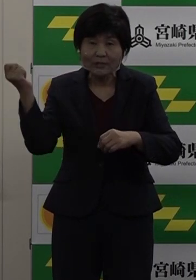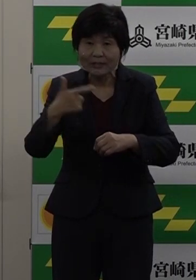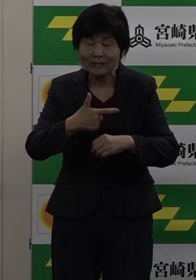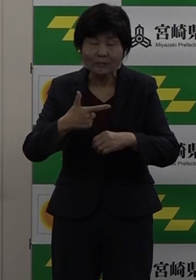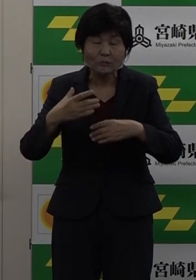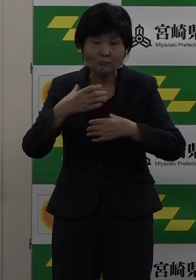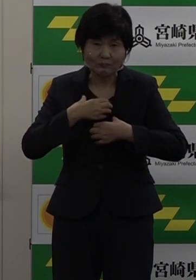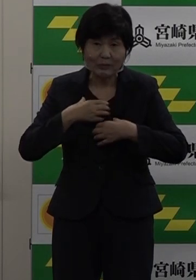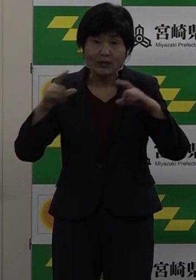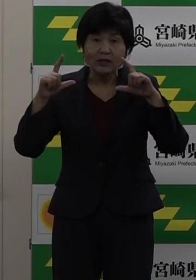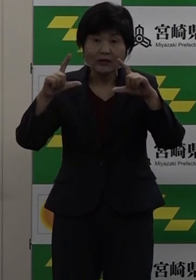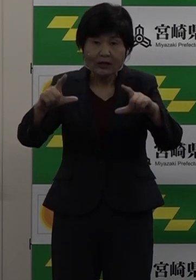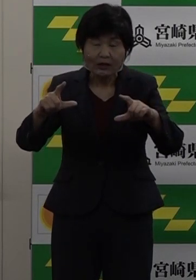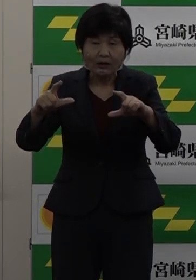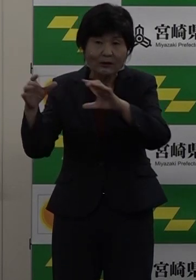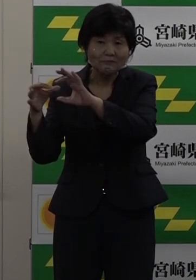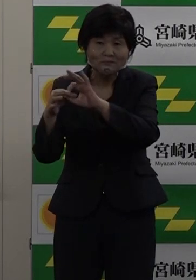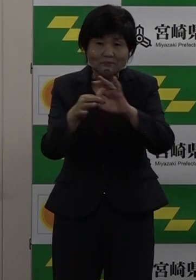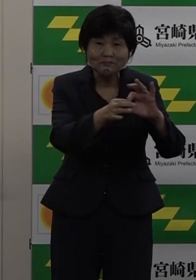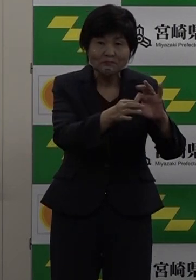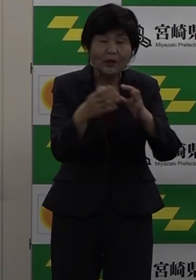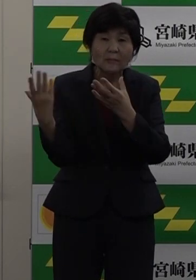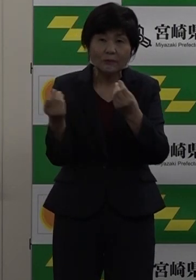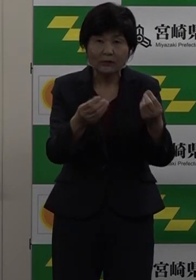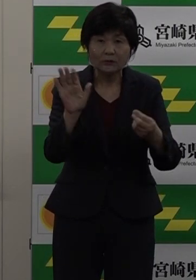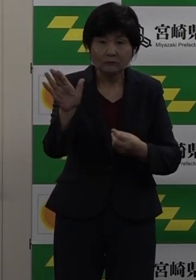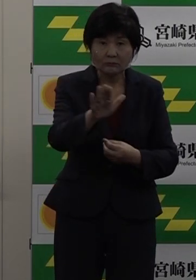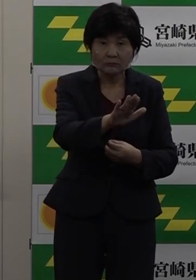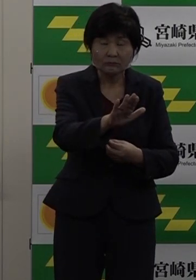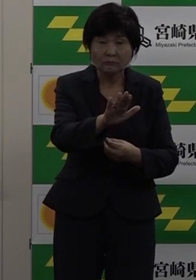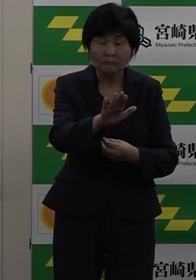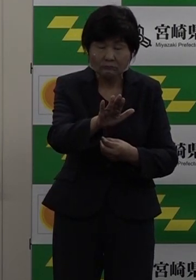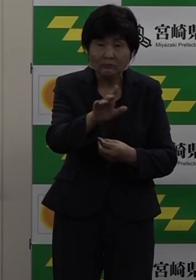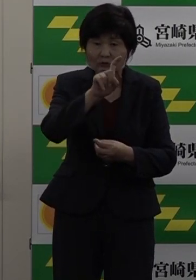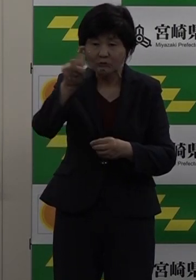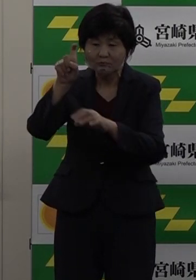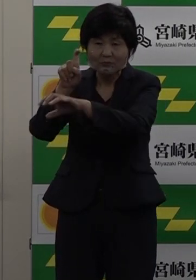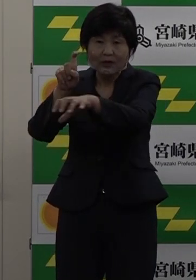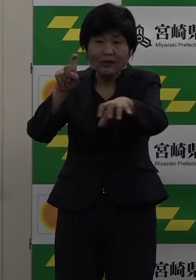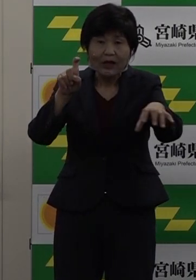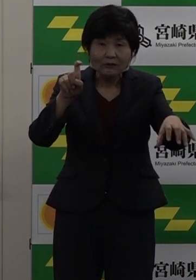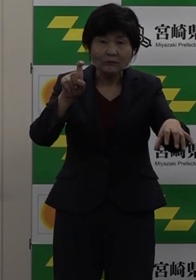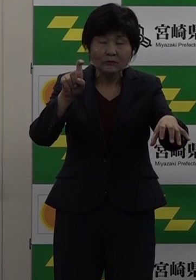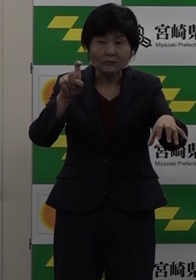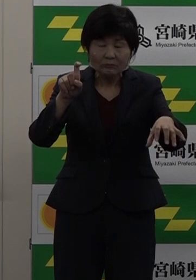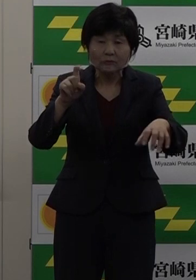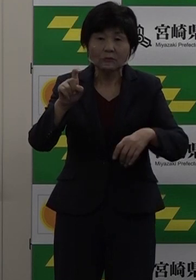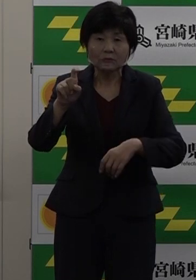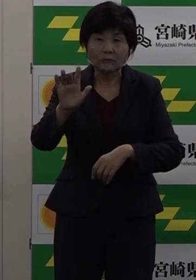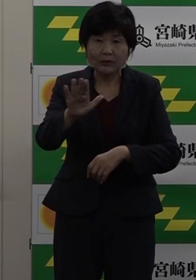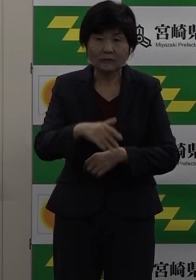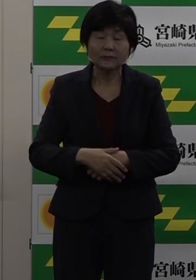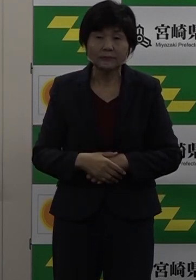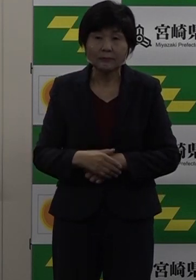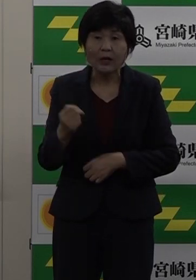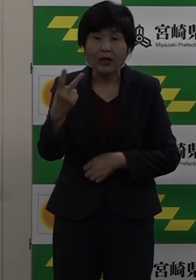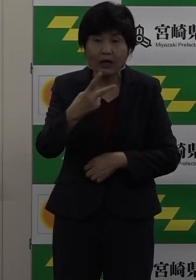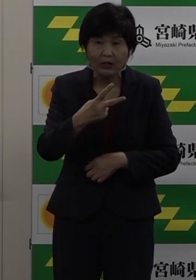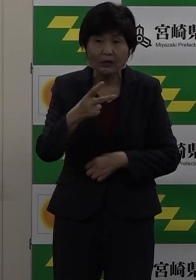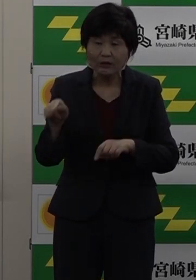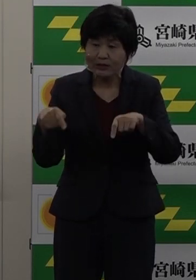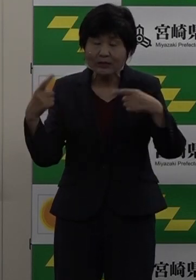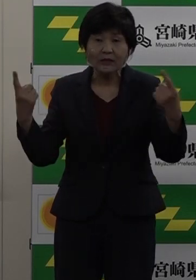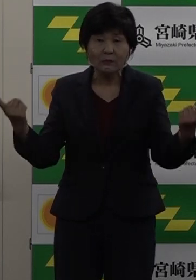分に感染が収まりきっていない状況はこれだけの県においてまだまだあるということですね。それから隣県